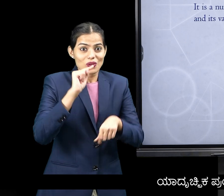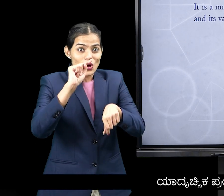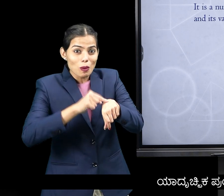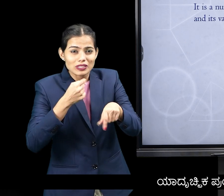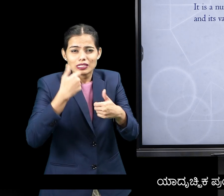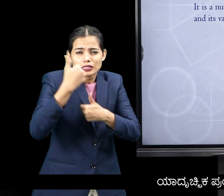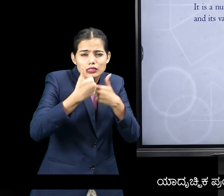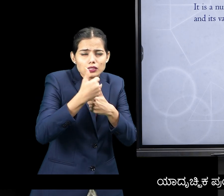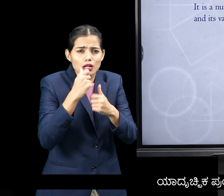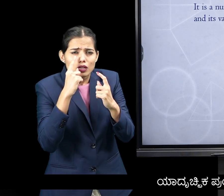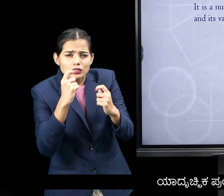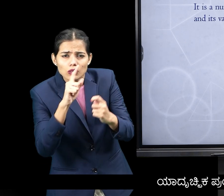ಯಾದೃಚ್ಛಿಕ ಪ್ರಯೋಗಗಳು ಯಾವುವು?